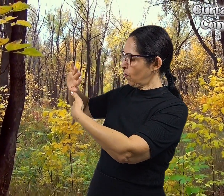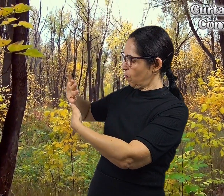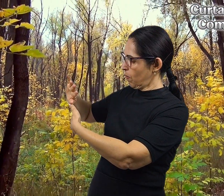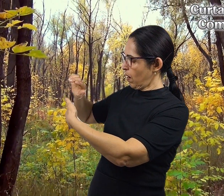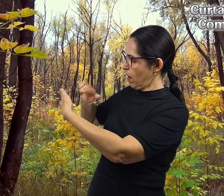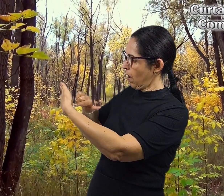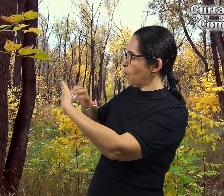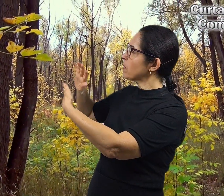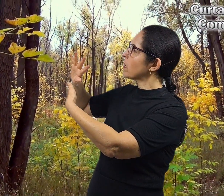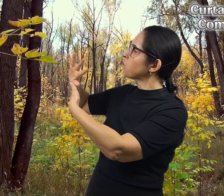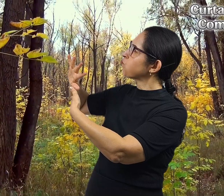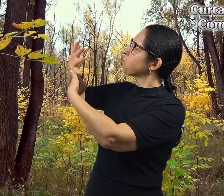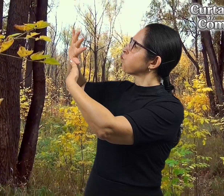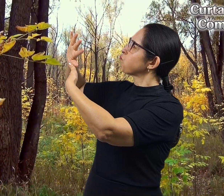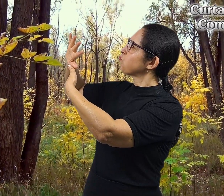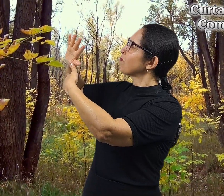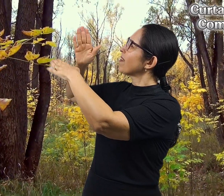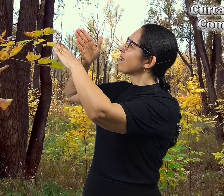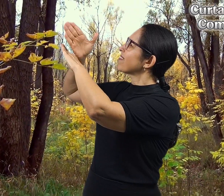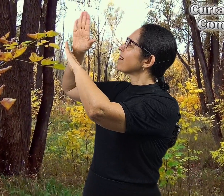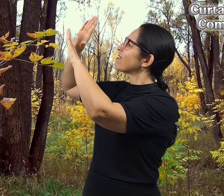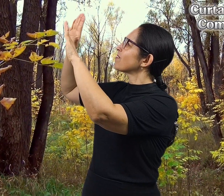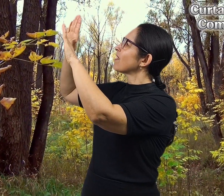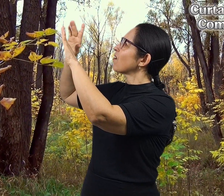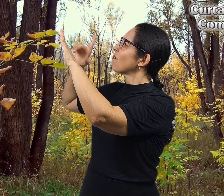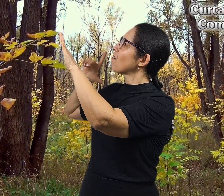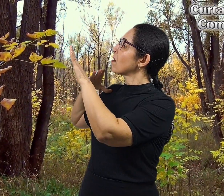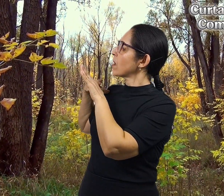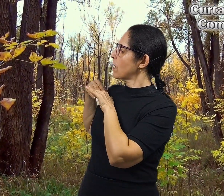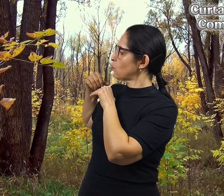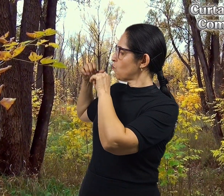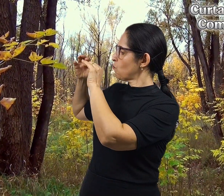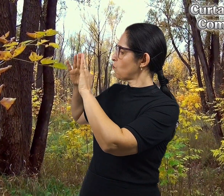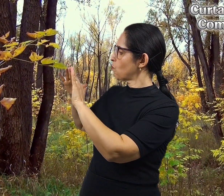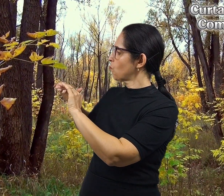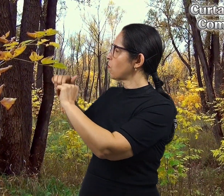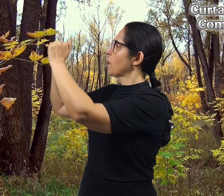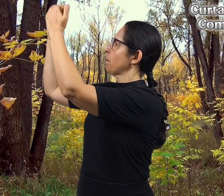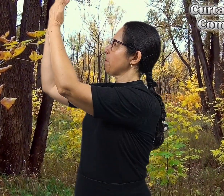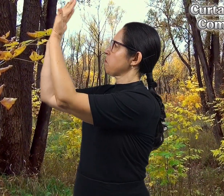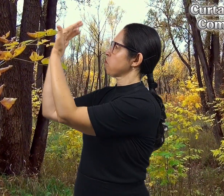E Betel foi o segredo da vitória dele. Meus irmãos,